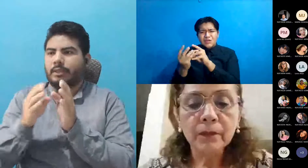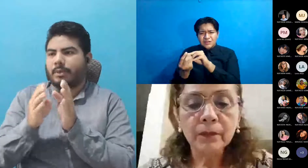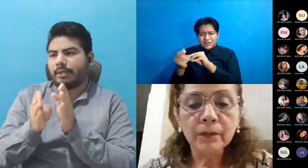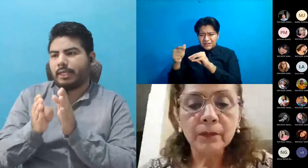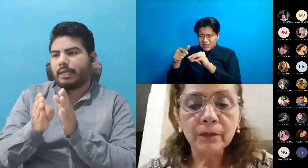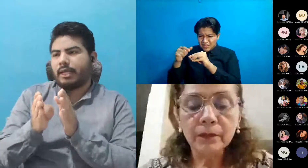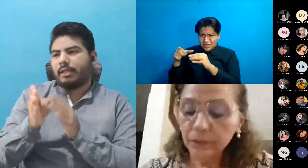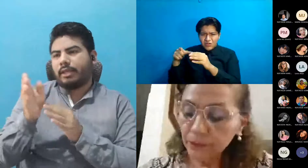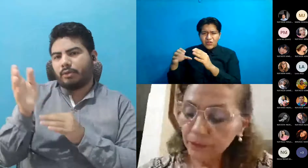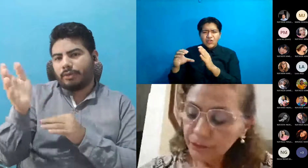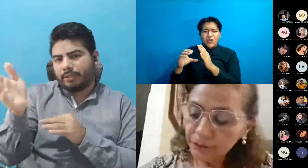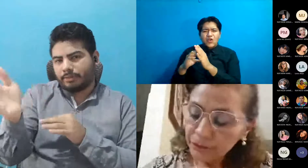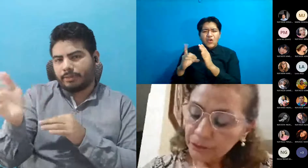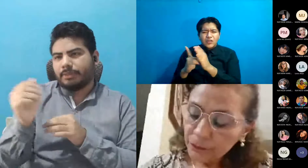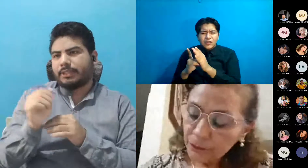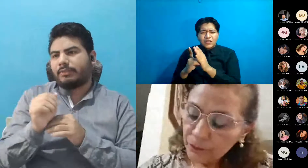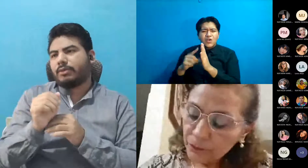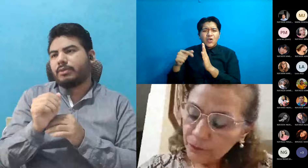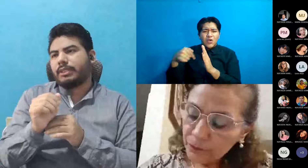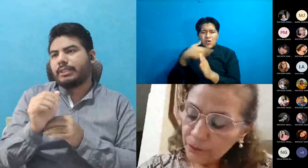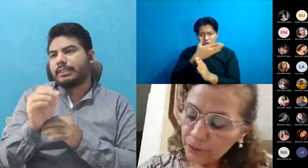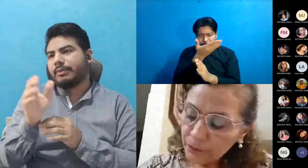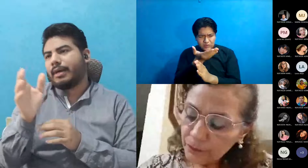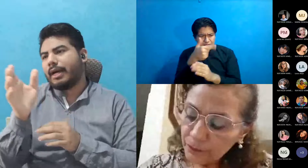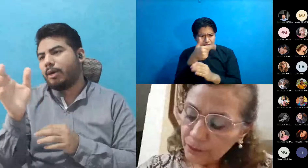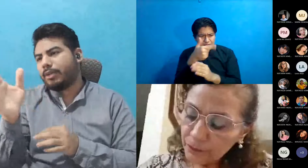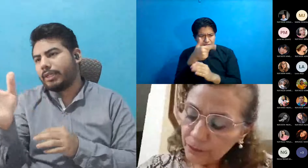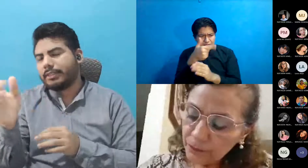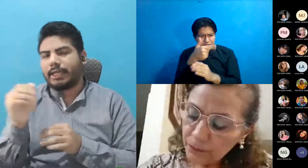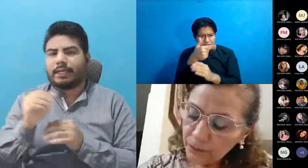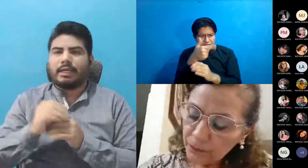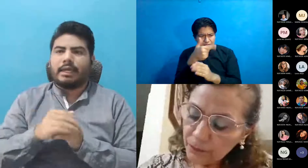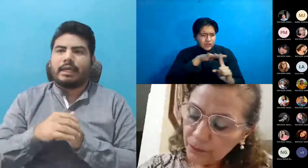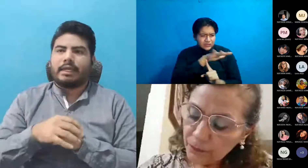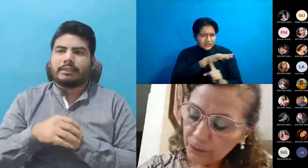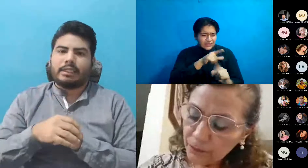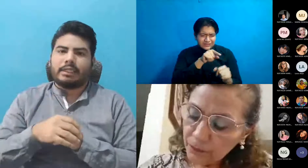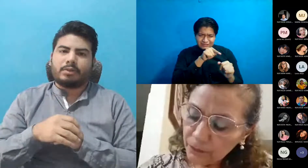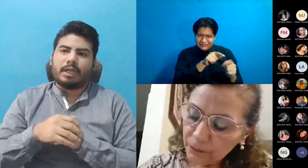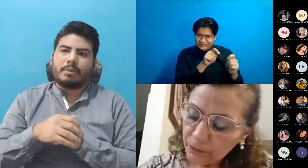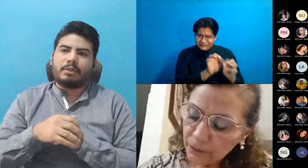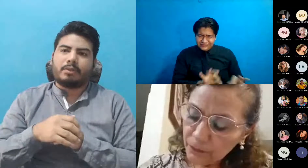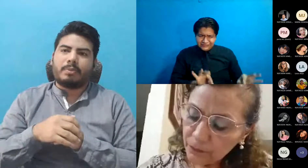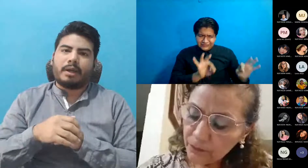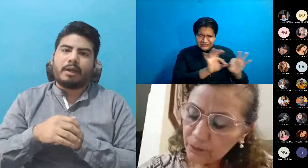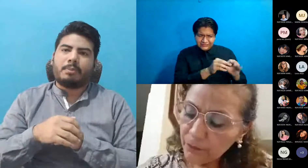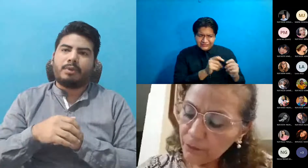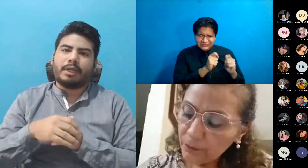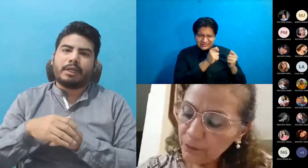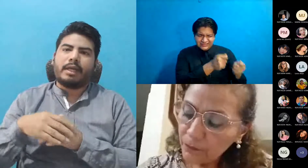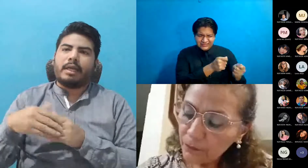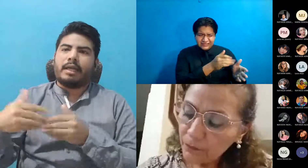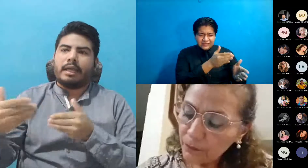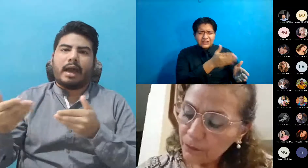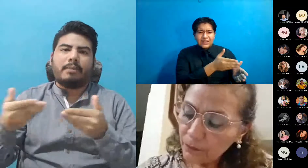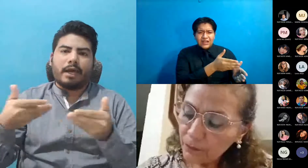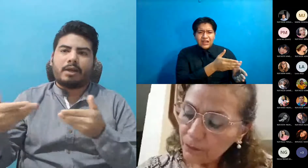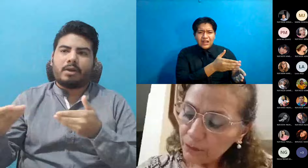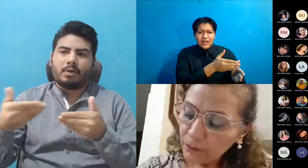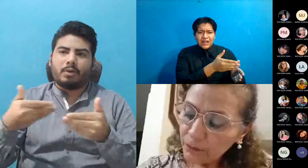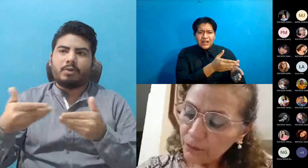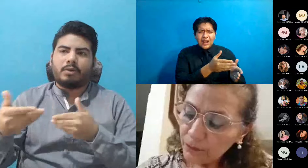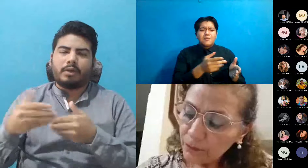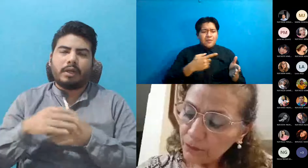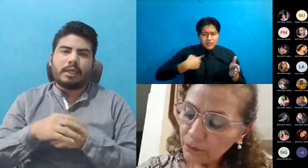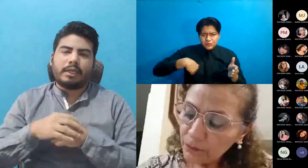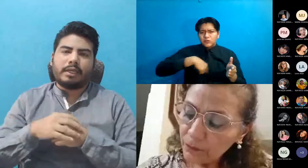de los cuales a partir de contextos específicos es que se va a utilizar ciertos elementos para poder